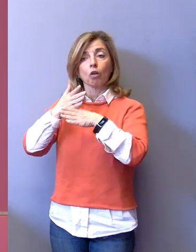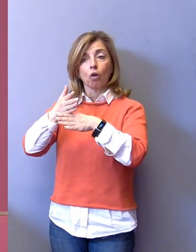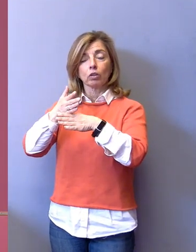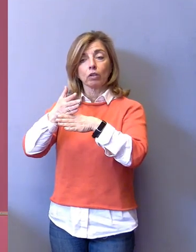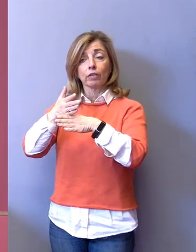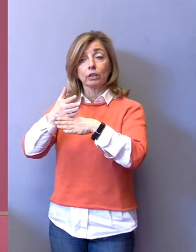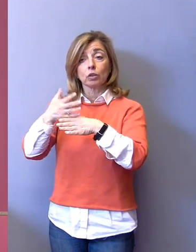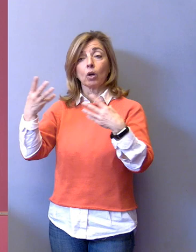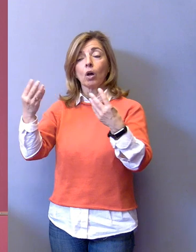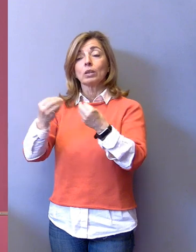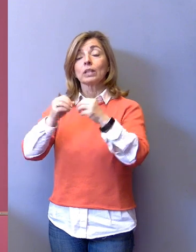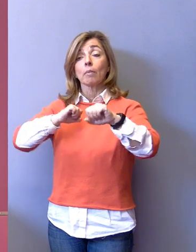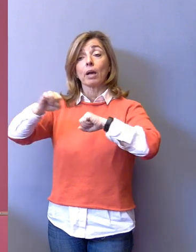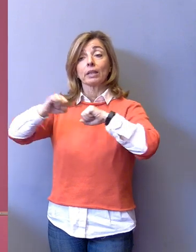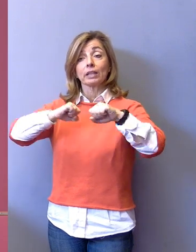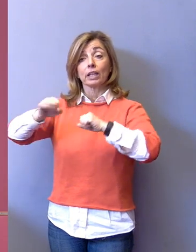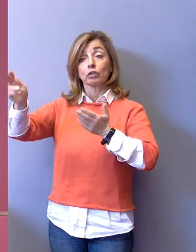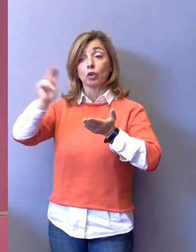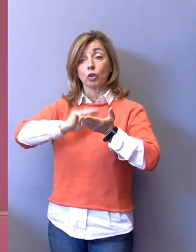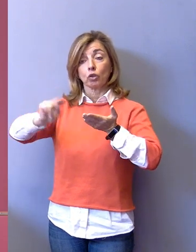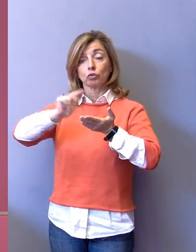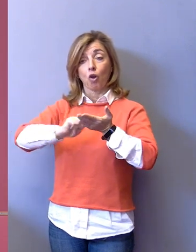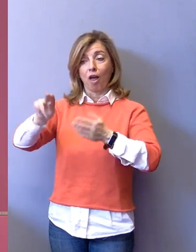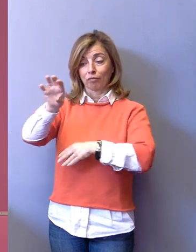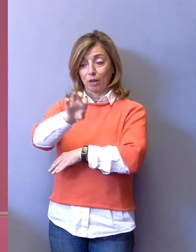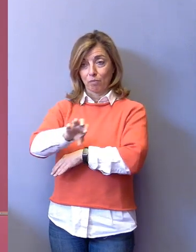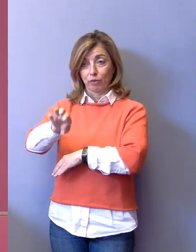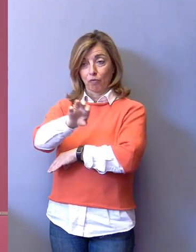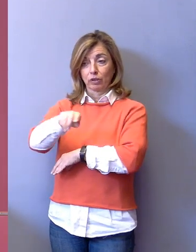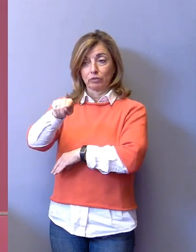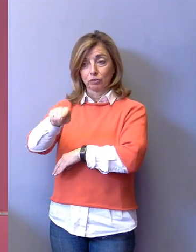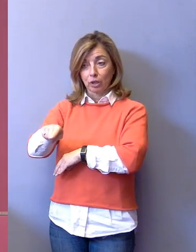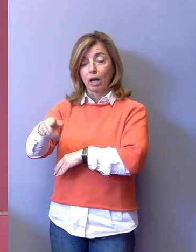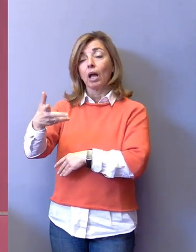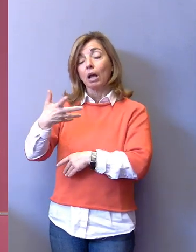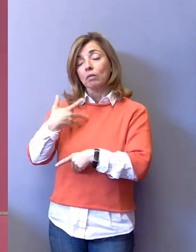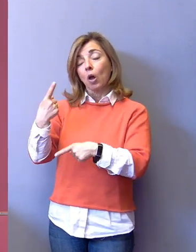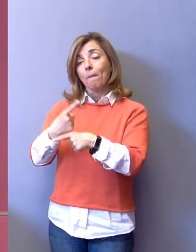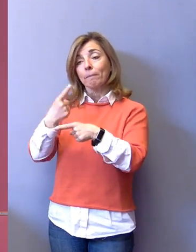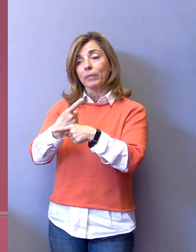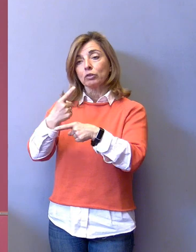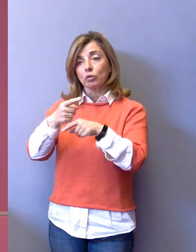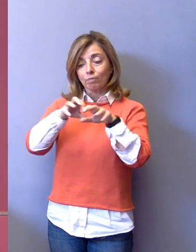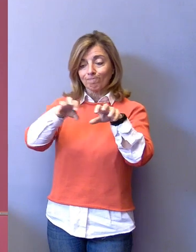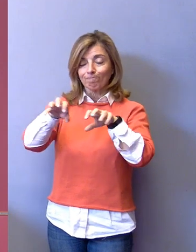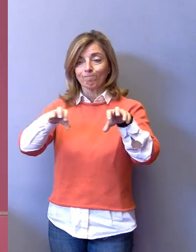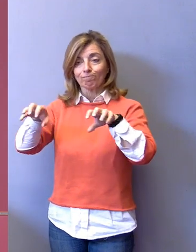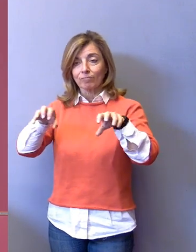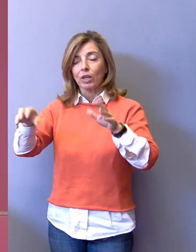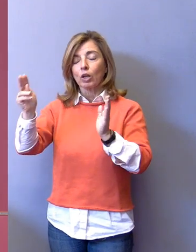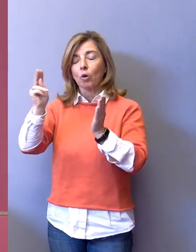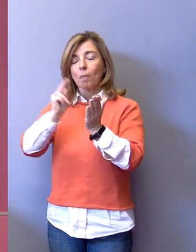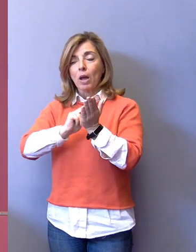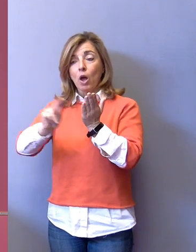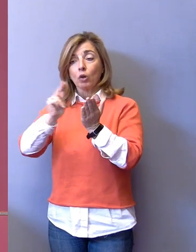la direzione scolastica provinciale perché va a rispondere anche ad un'esigenza di razionalizzazione delle scuole dello